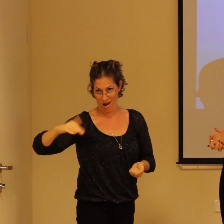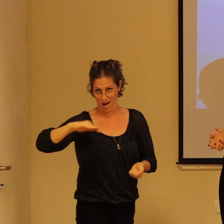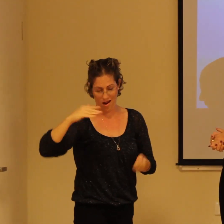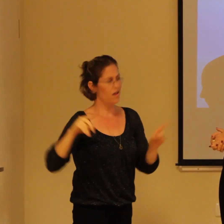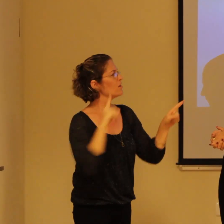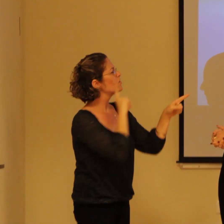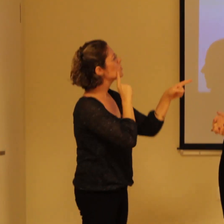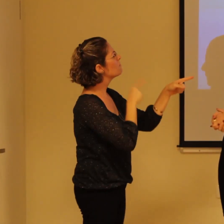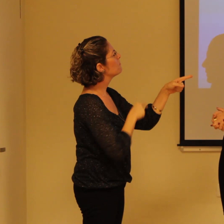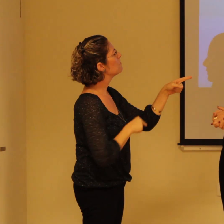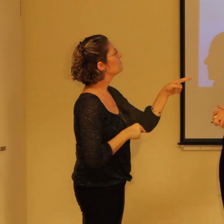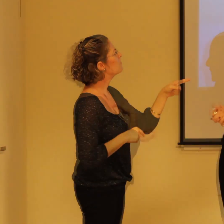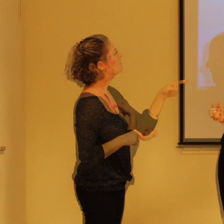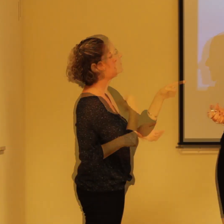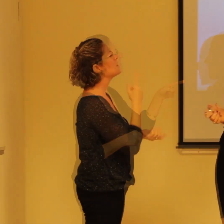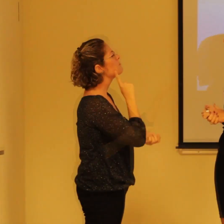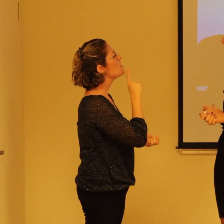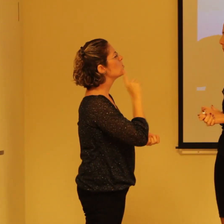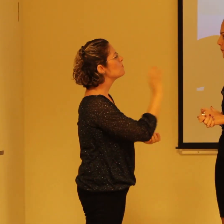שמי גל, איך השם שלך? דברי אליי.